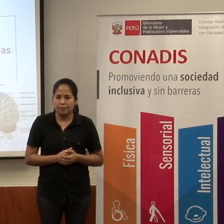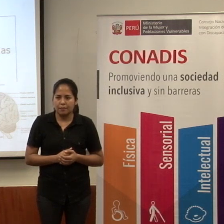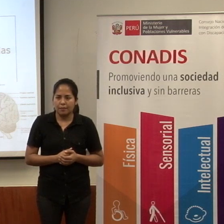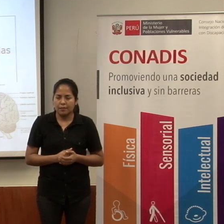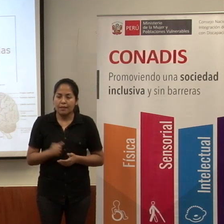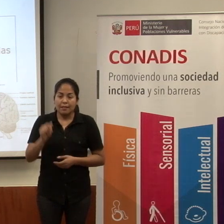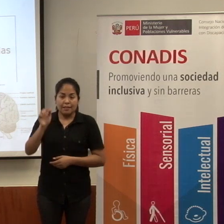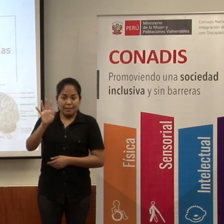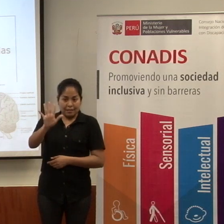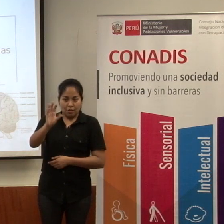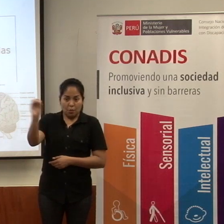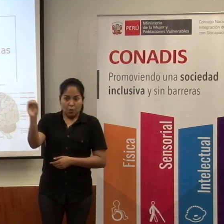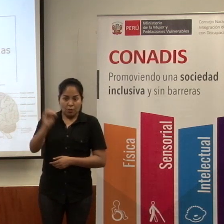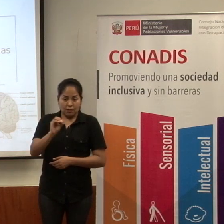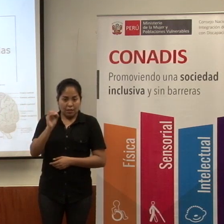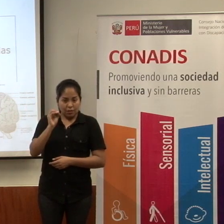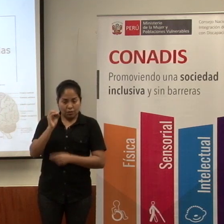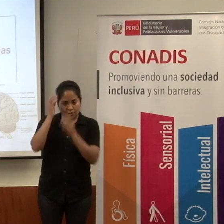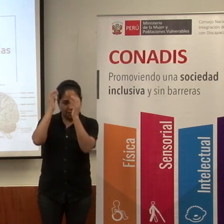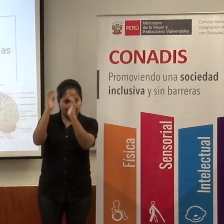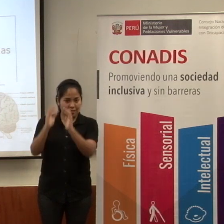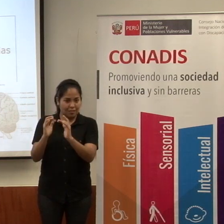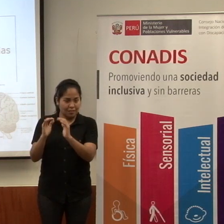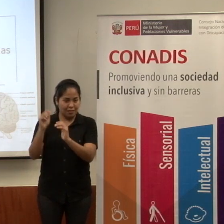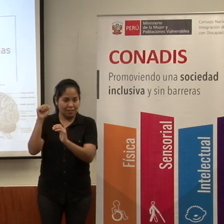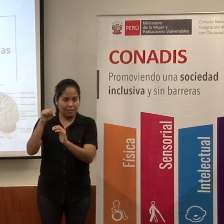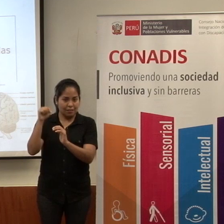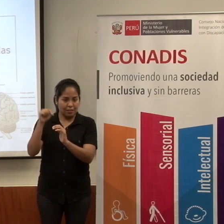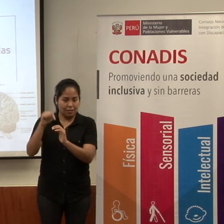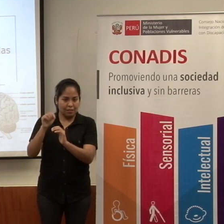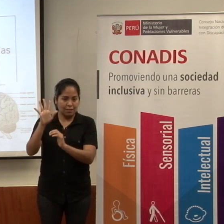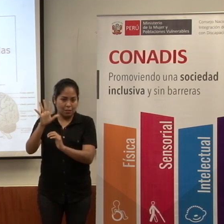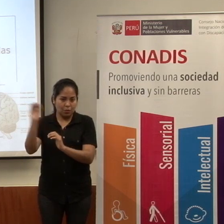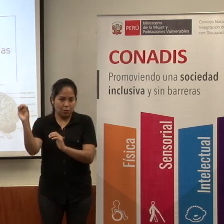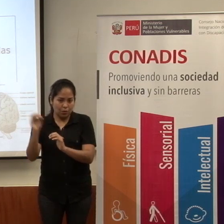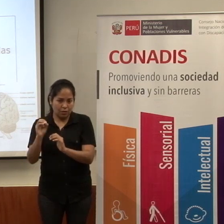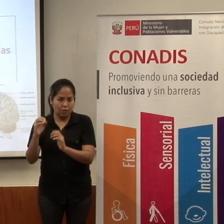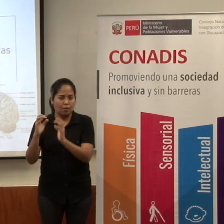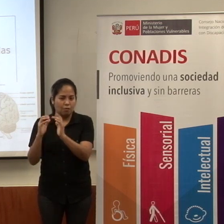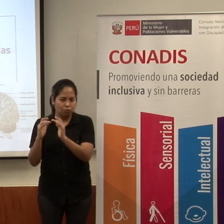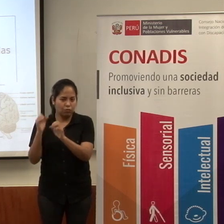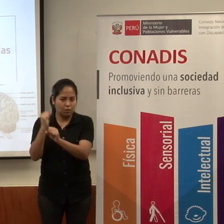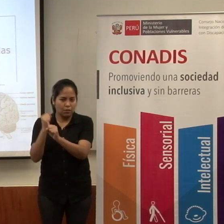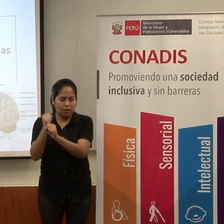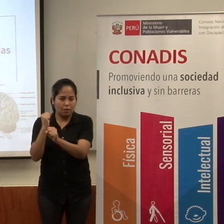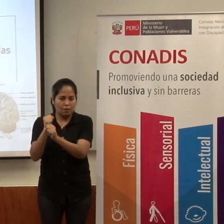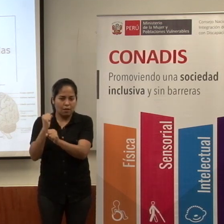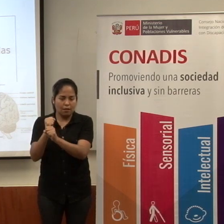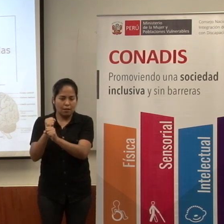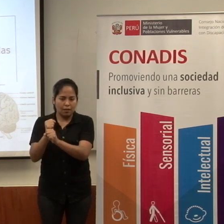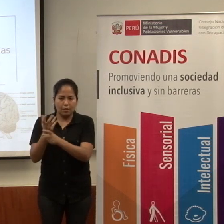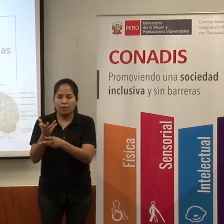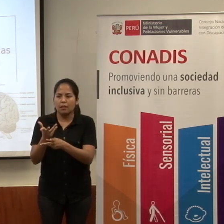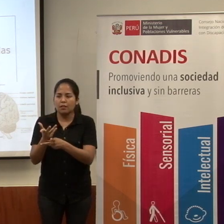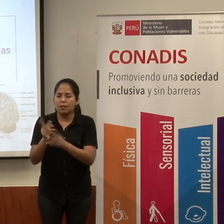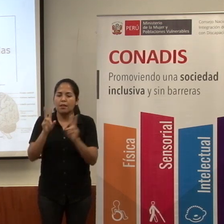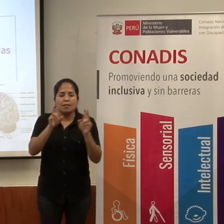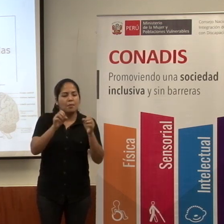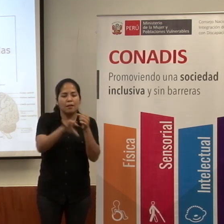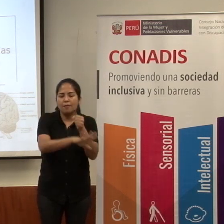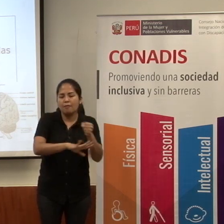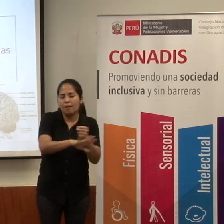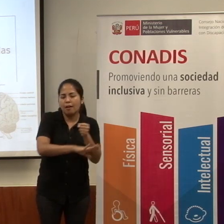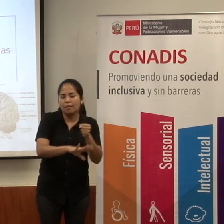Ese 5% de neuronas iniciales básicamente están dedicadas a las funciones básicas del ser humano, que son